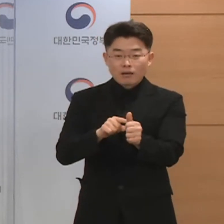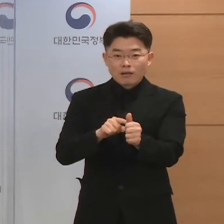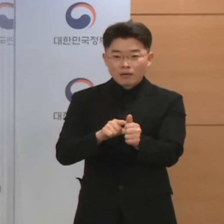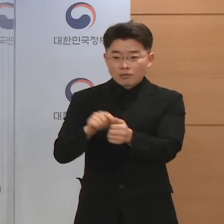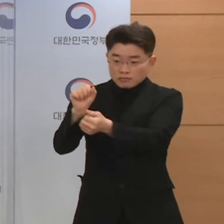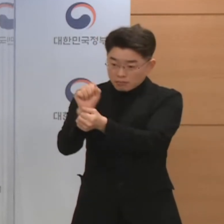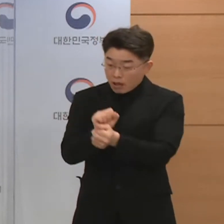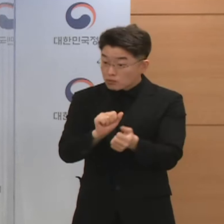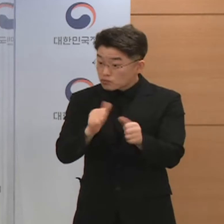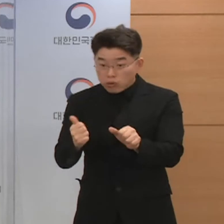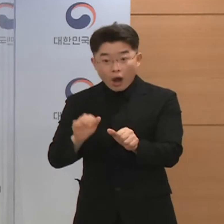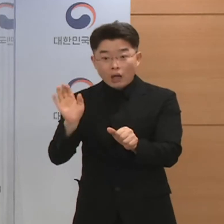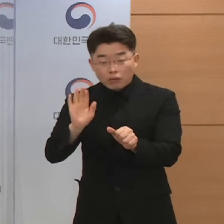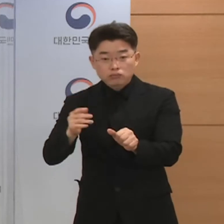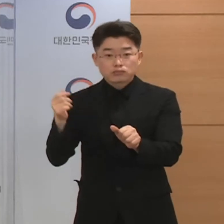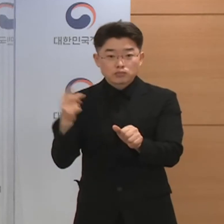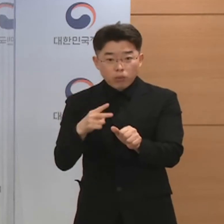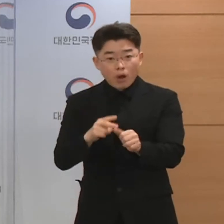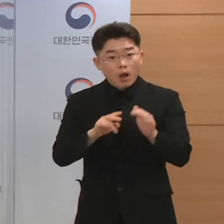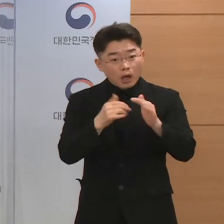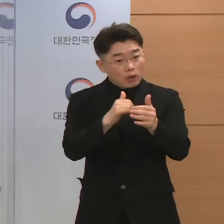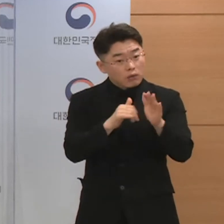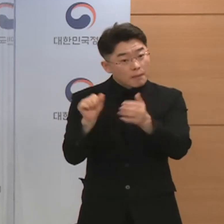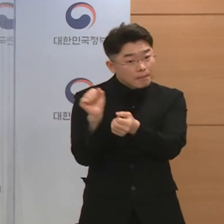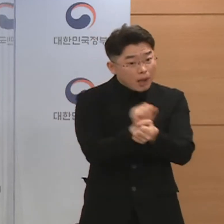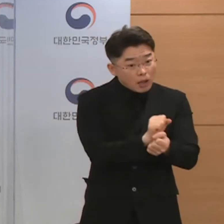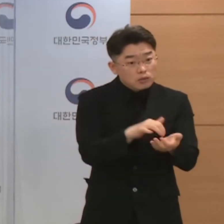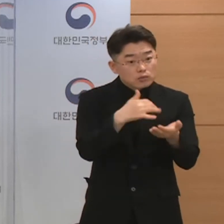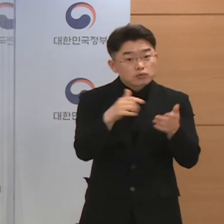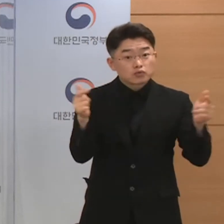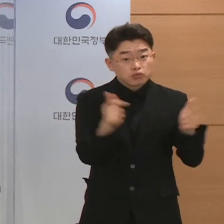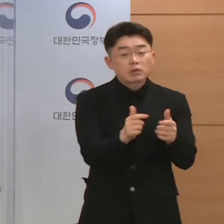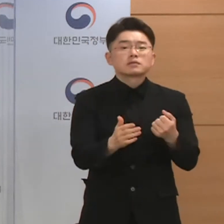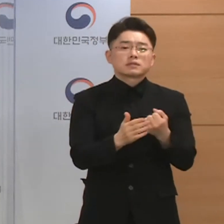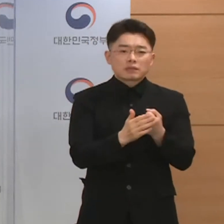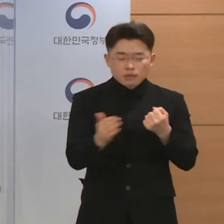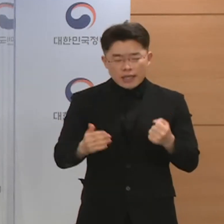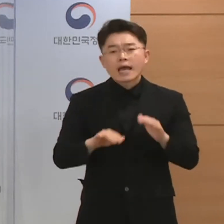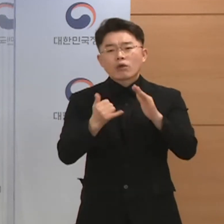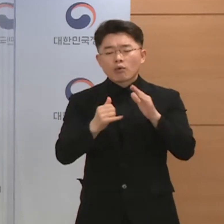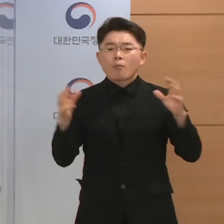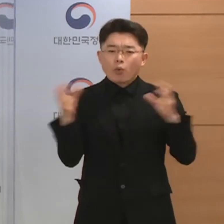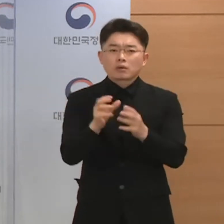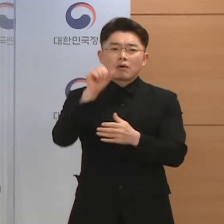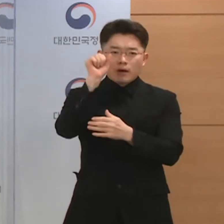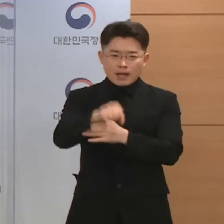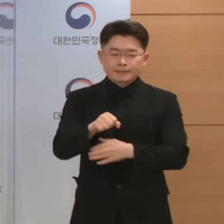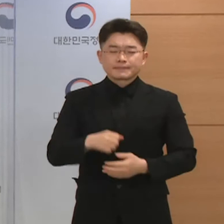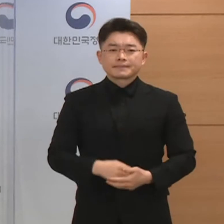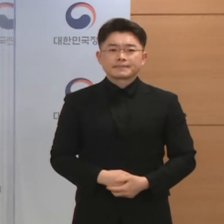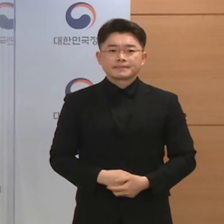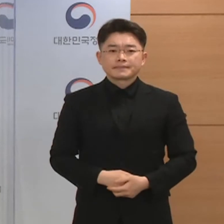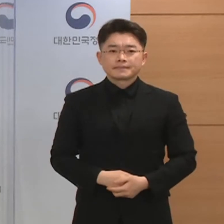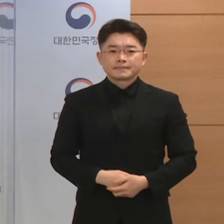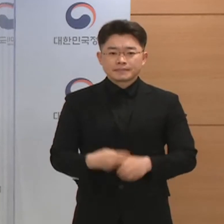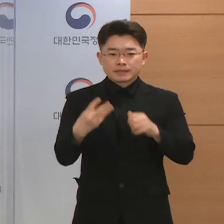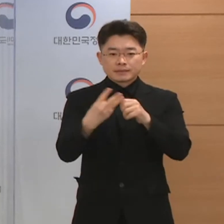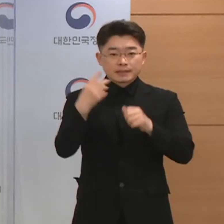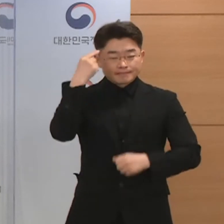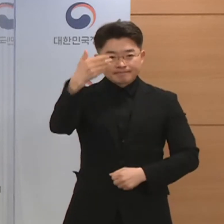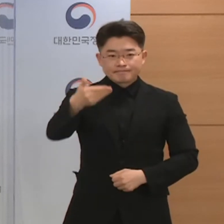가족 간의 그 감염 감소 효과 등을 고려해서 조치한 것입니다. 예, 세 번째